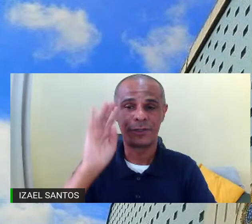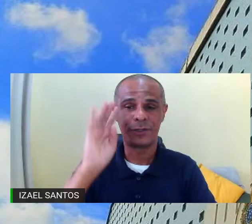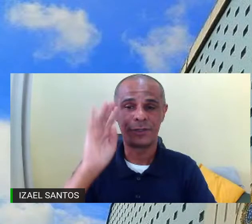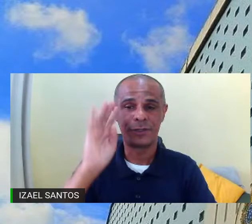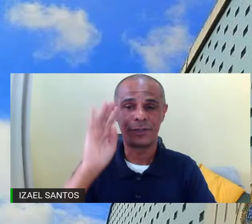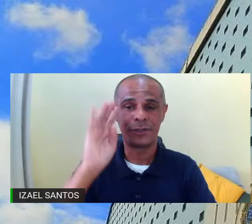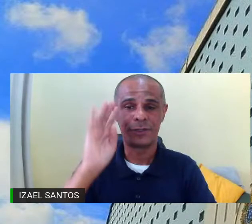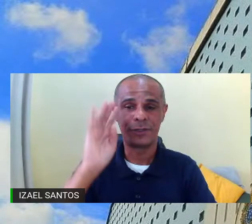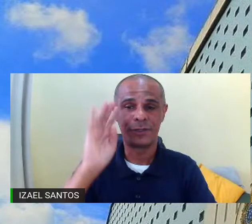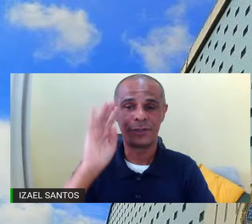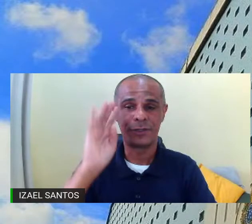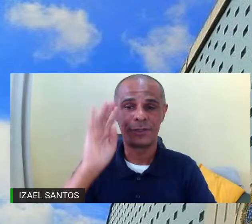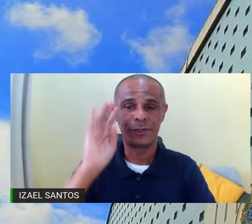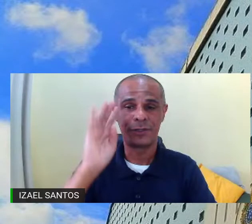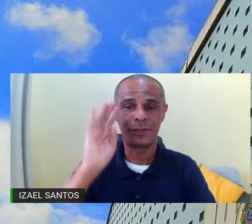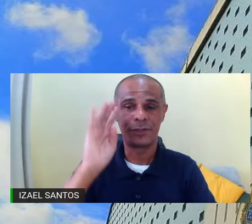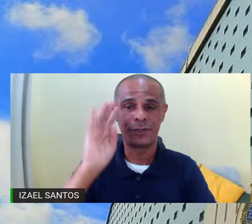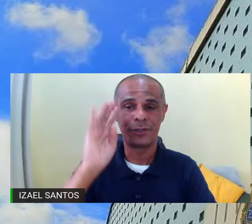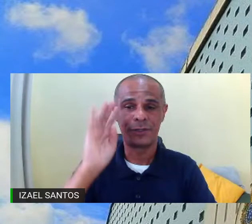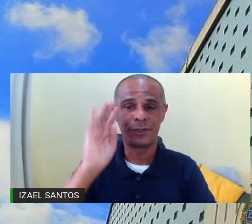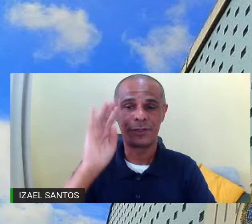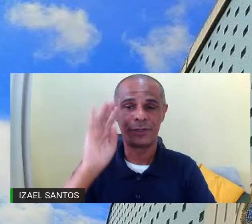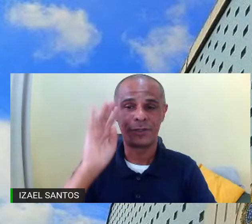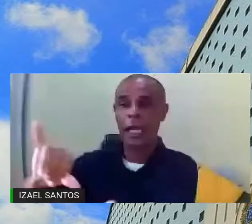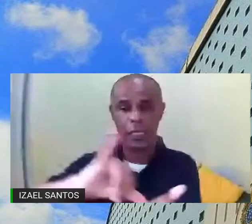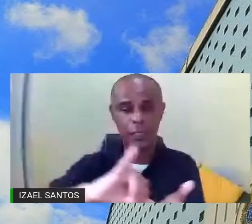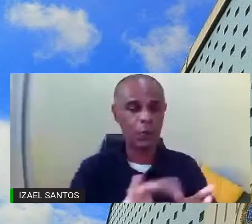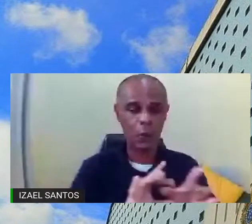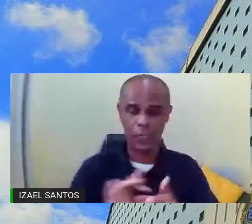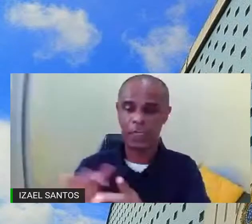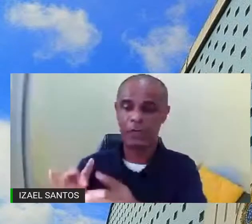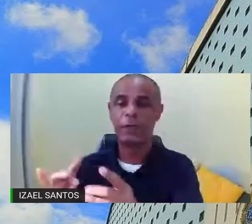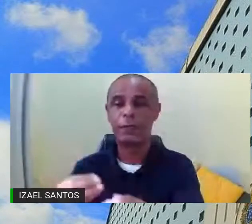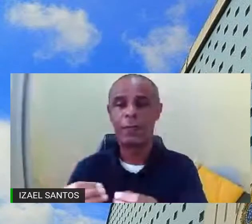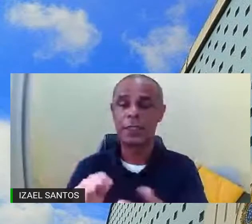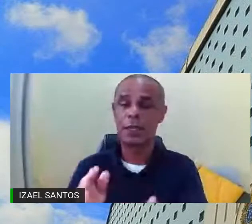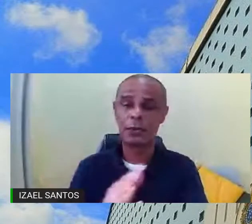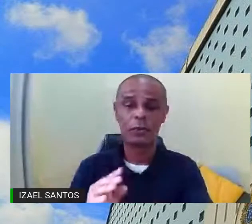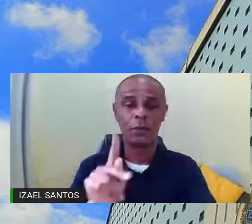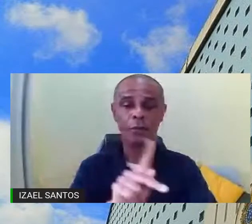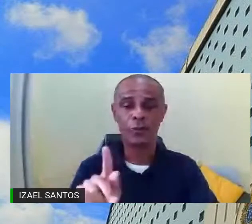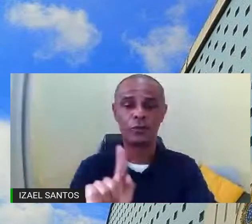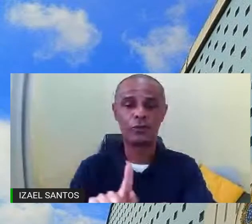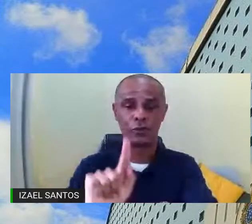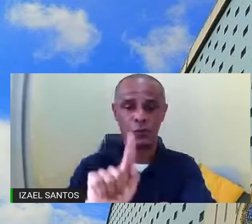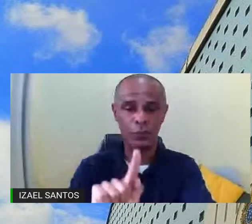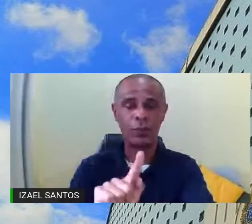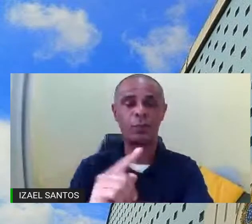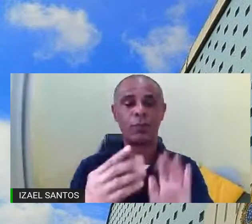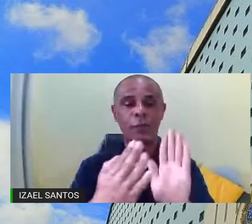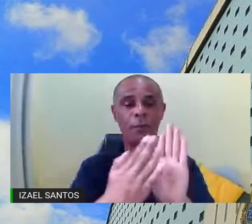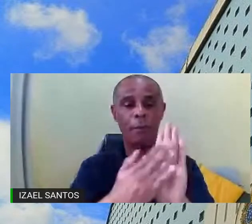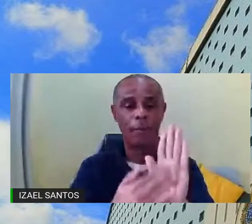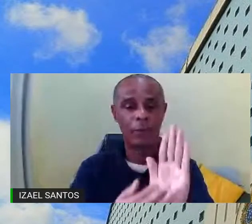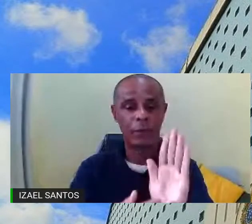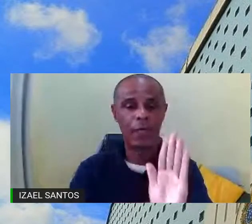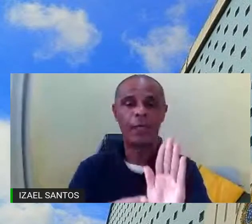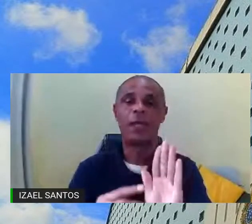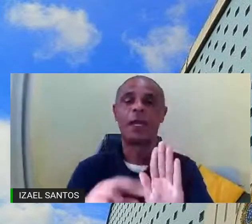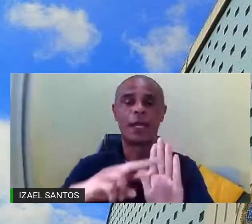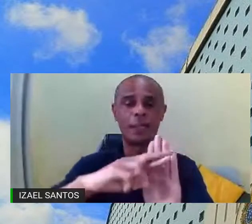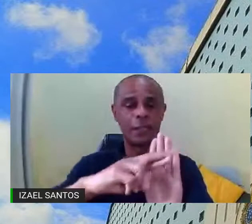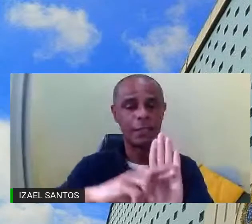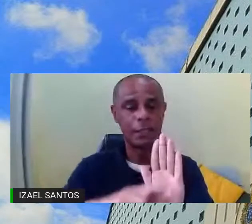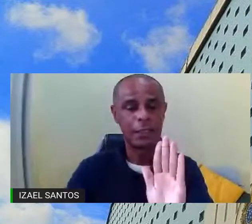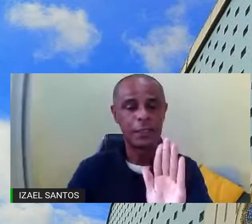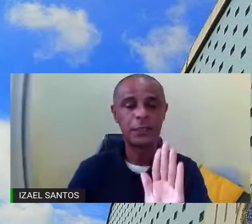crer que, não obstante o golpe dos itinerários, gestores e professores podem pautar a aplicação das diretrizes pela